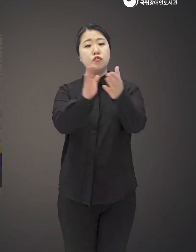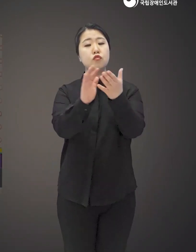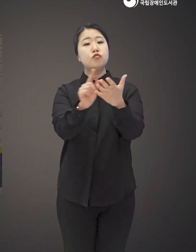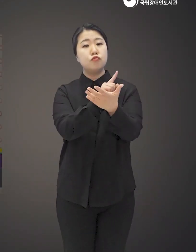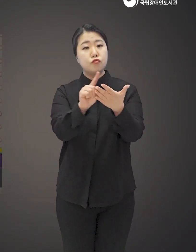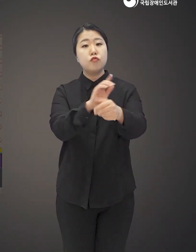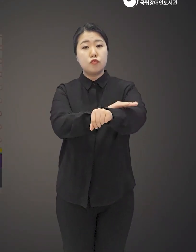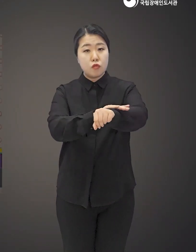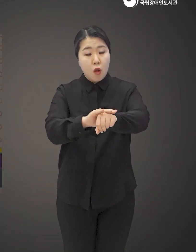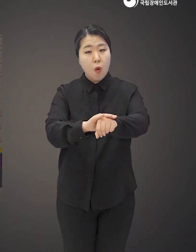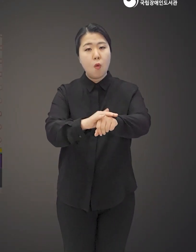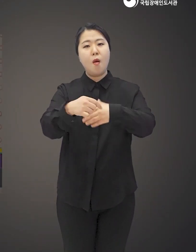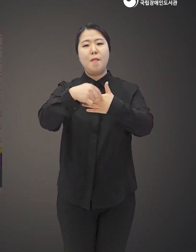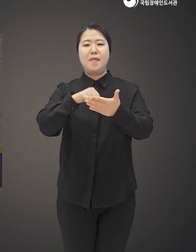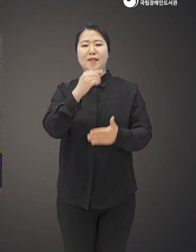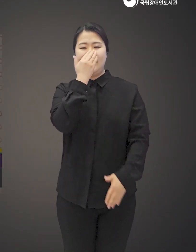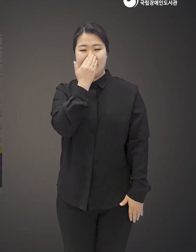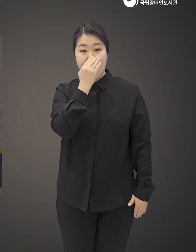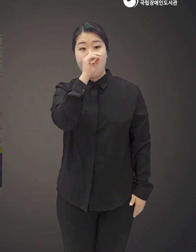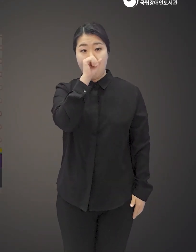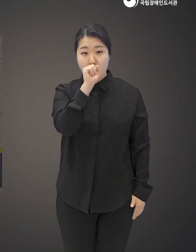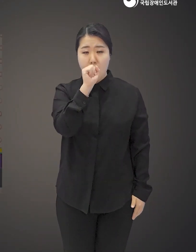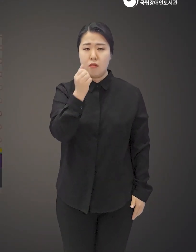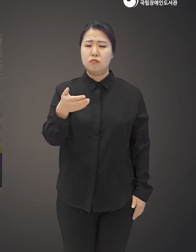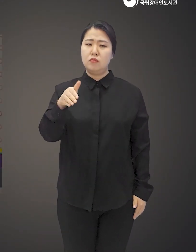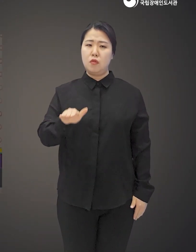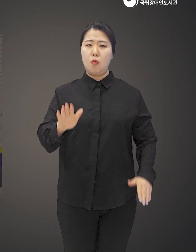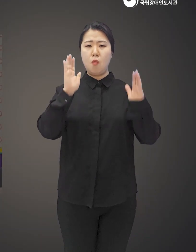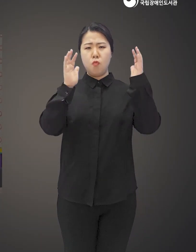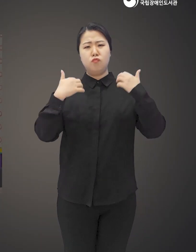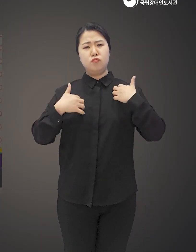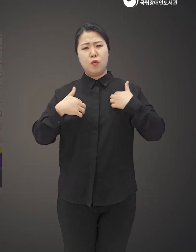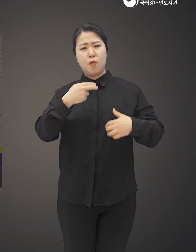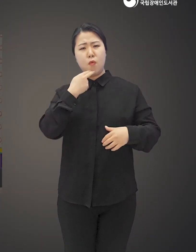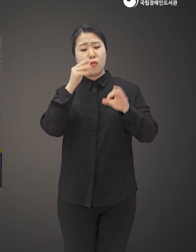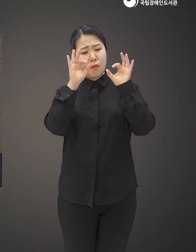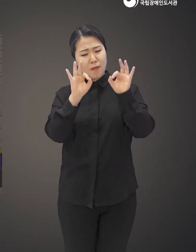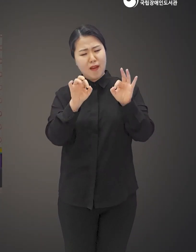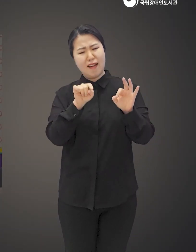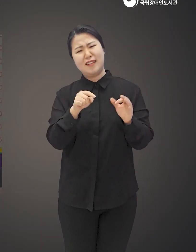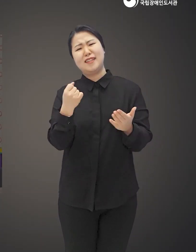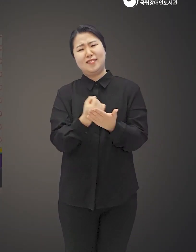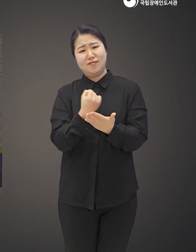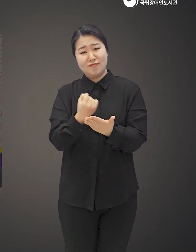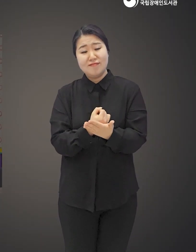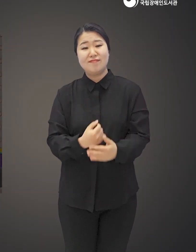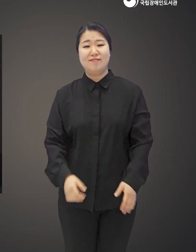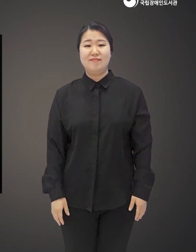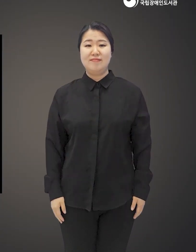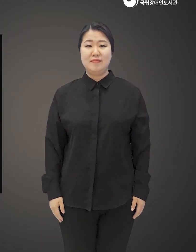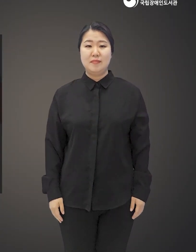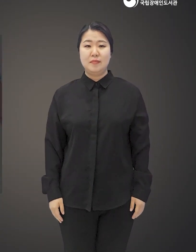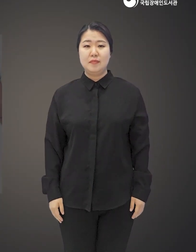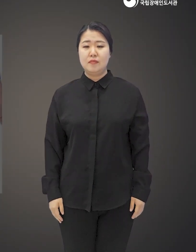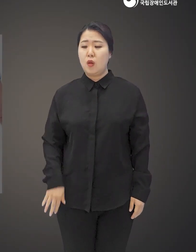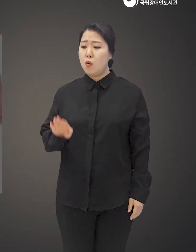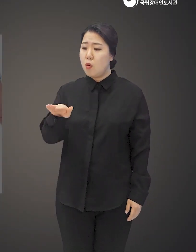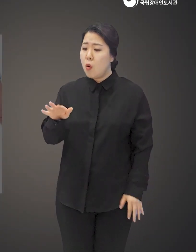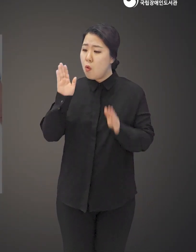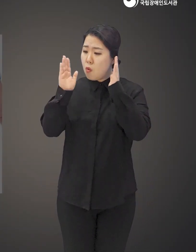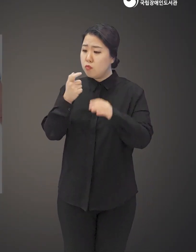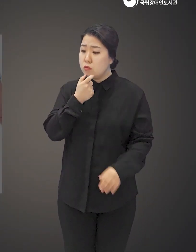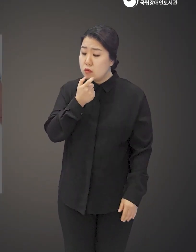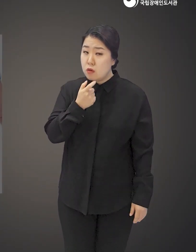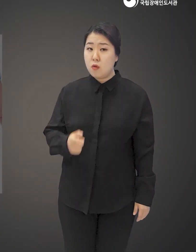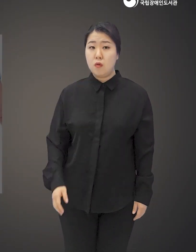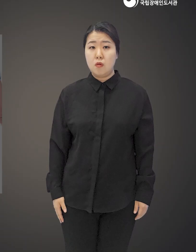친구 관계도 좋고 마음씨도 착하지만 학업에 흥미가 떨어지는 부분이 좀 아쉬워요. 너